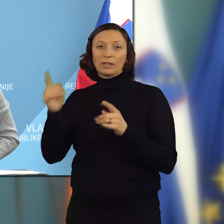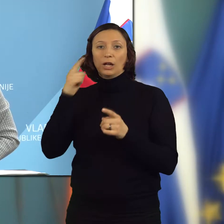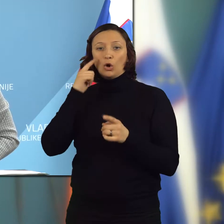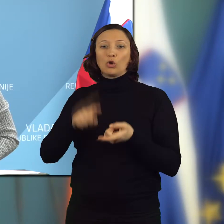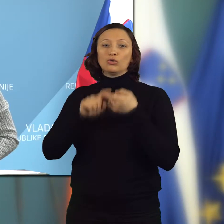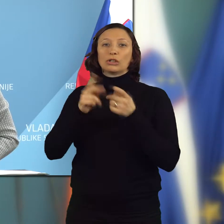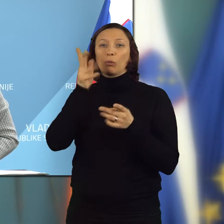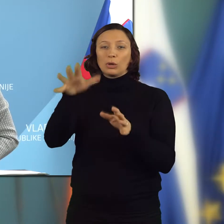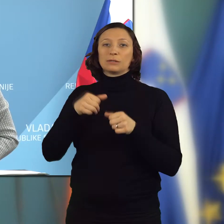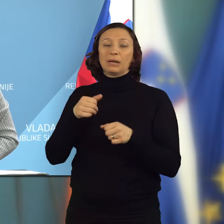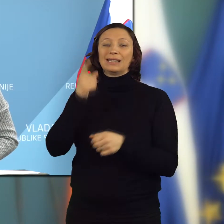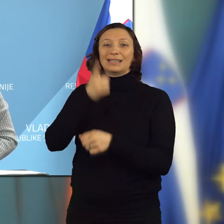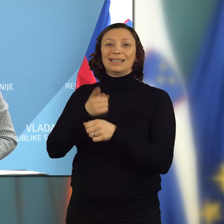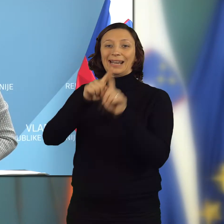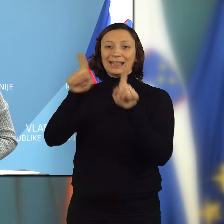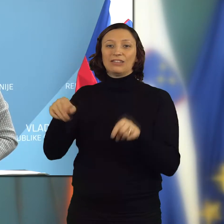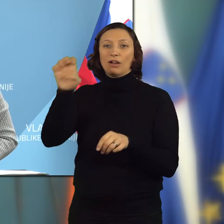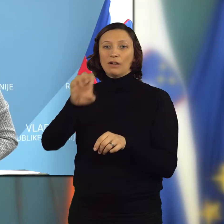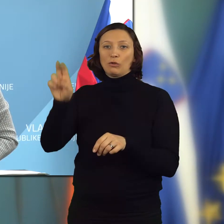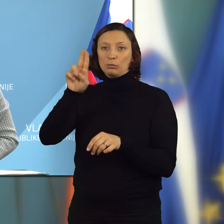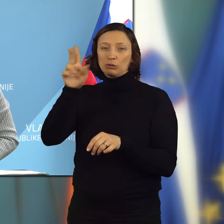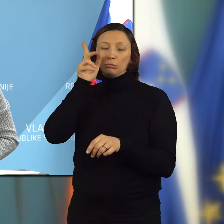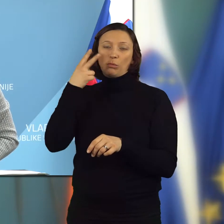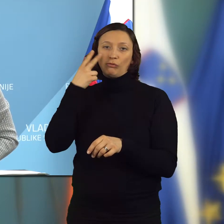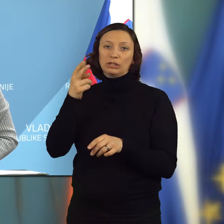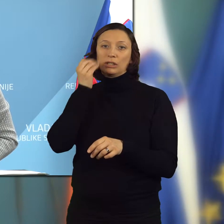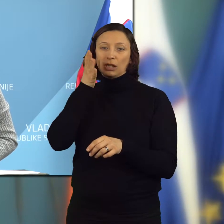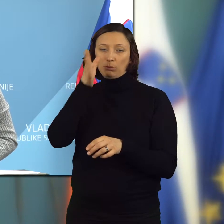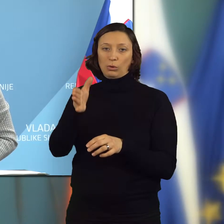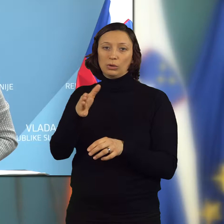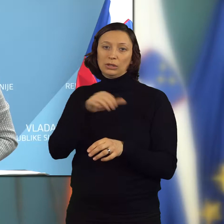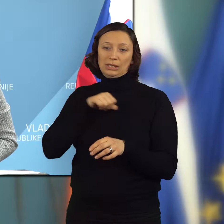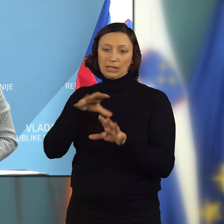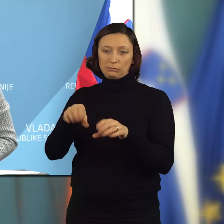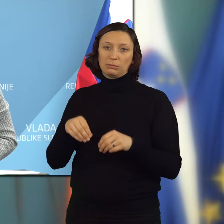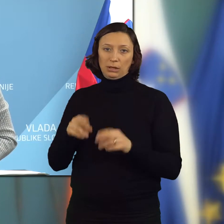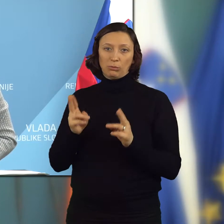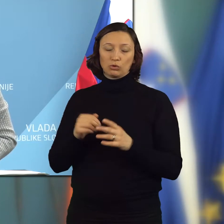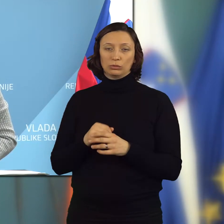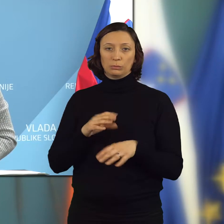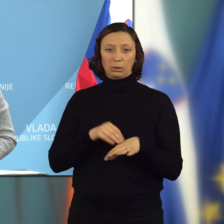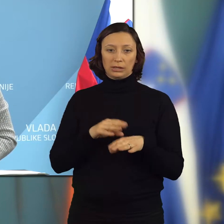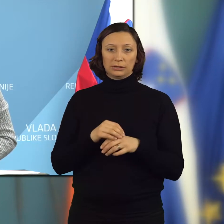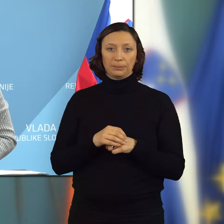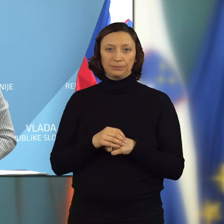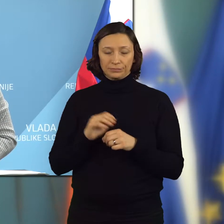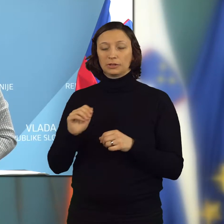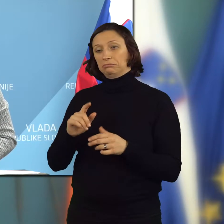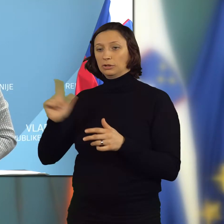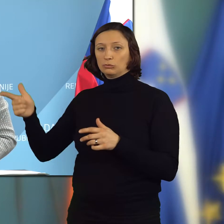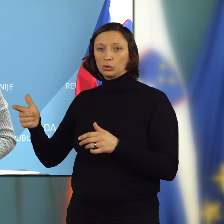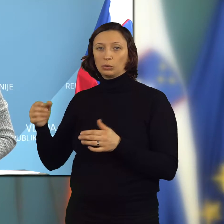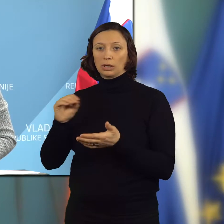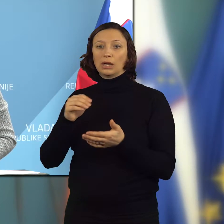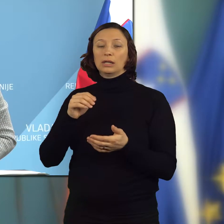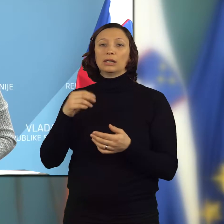bodo sprejete direktive v Evropski uniji, pa bomo videli, kdaj bo tudi sam sprejem v praksi. Imamo še 3